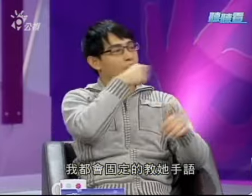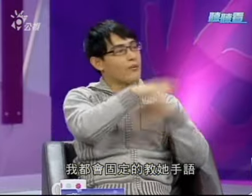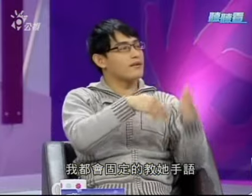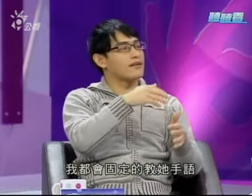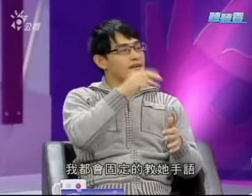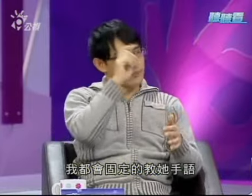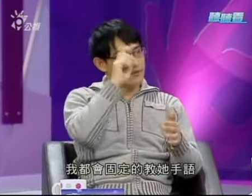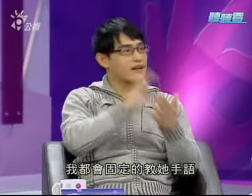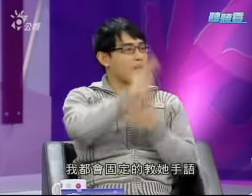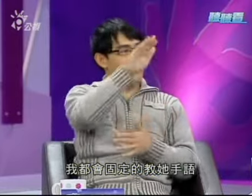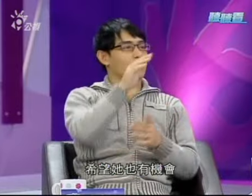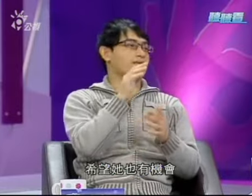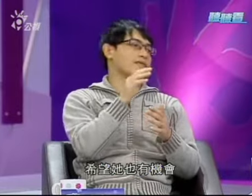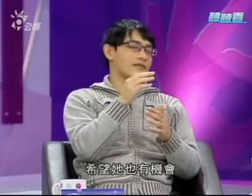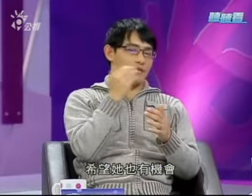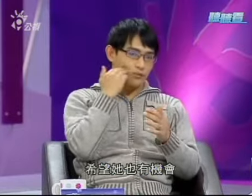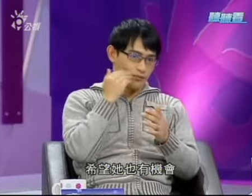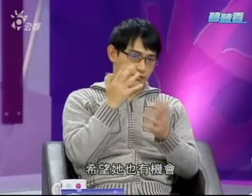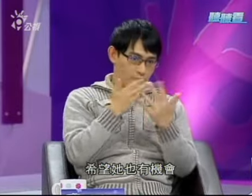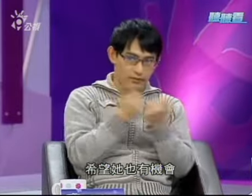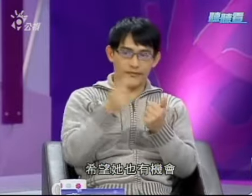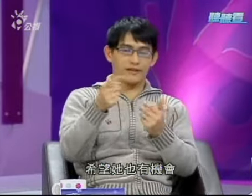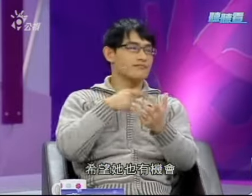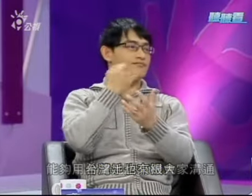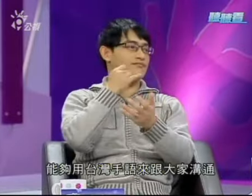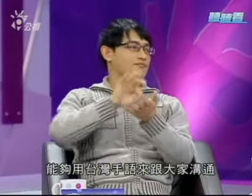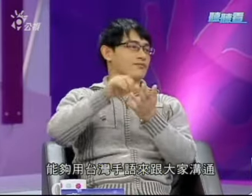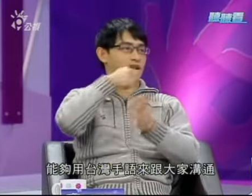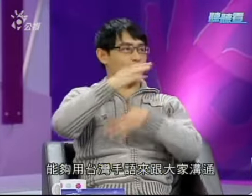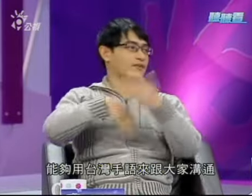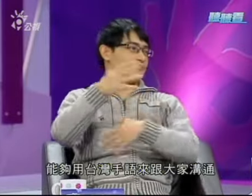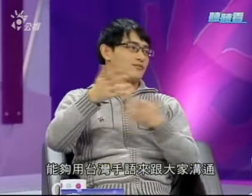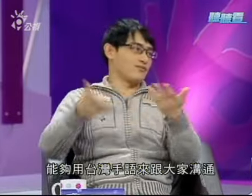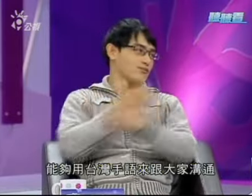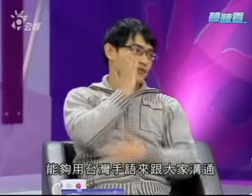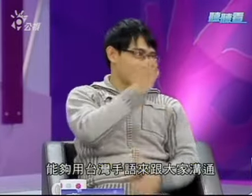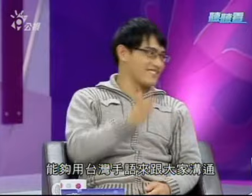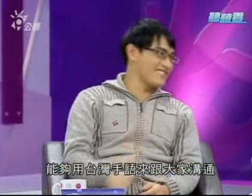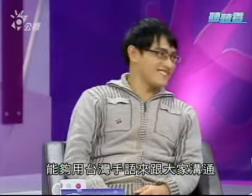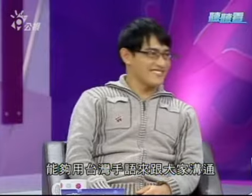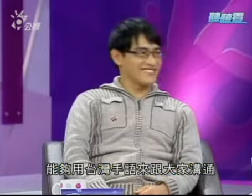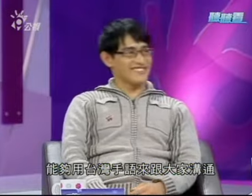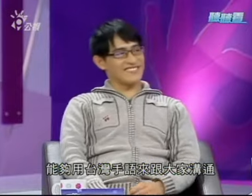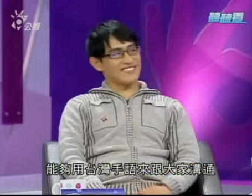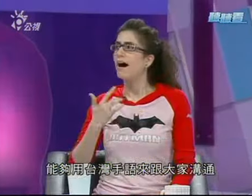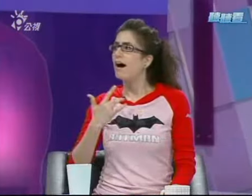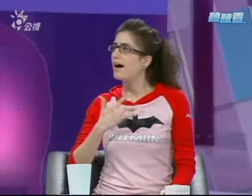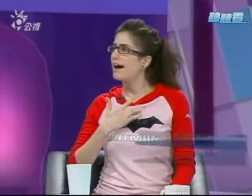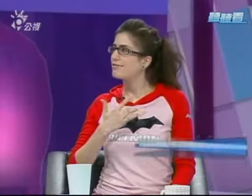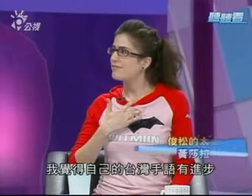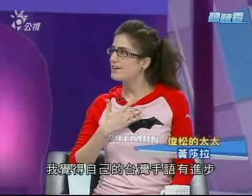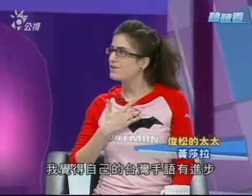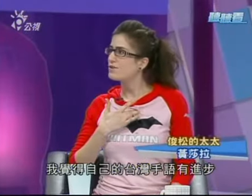地教她手语希望她也有机会能够用台湾手语来跟大家沟通我感觉